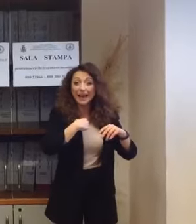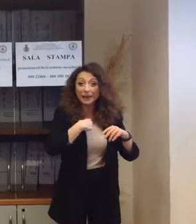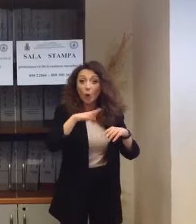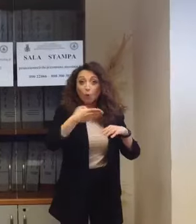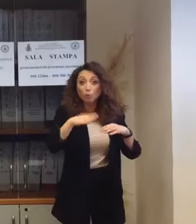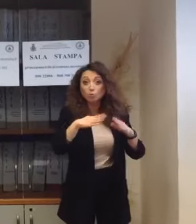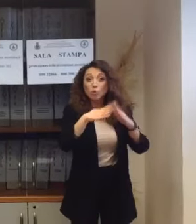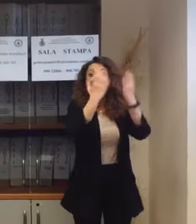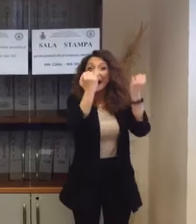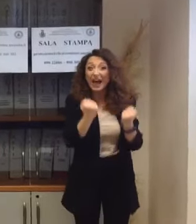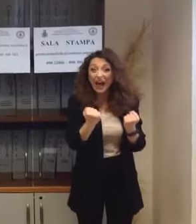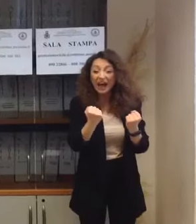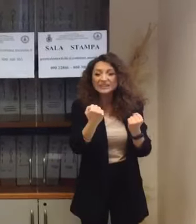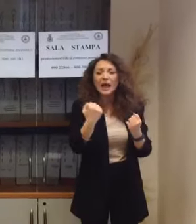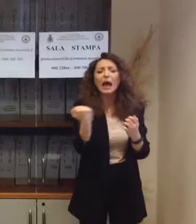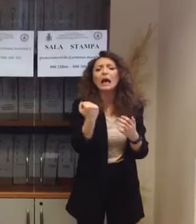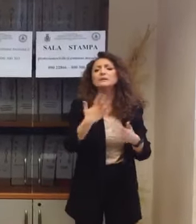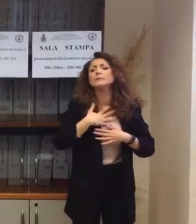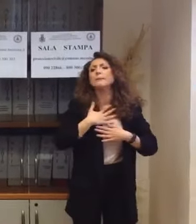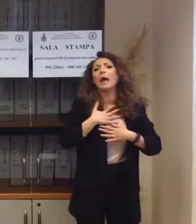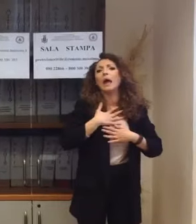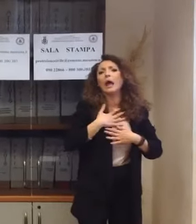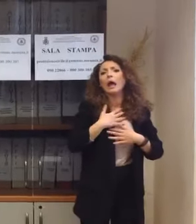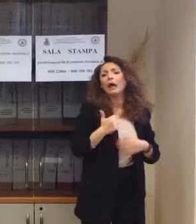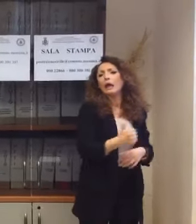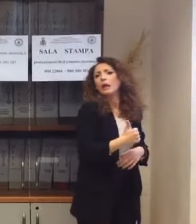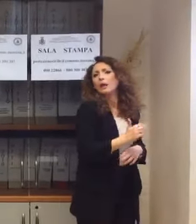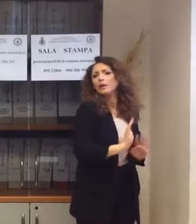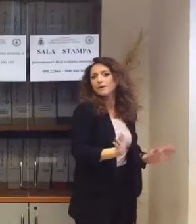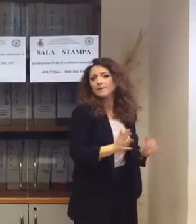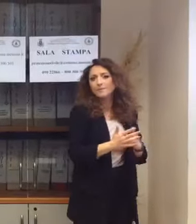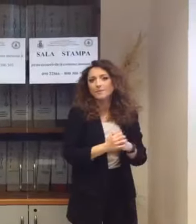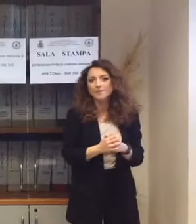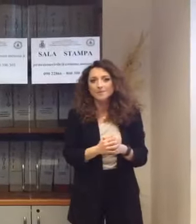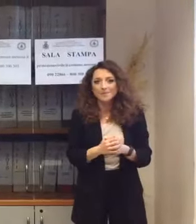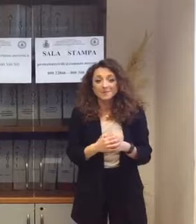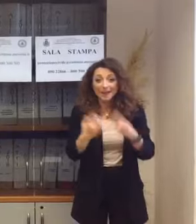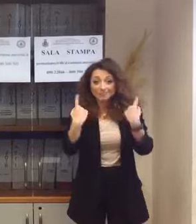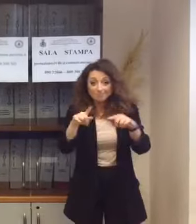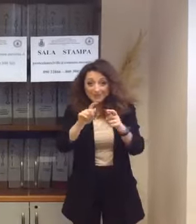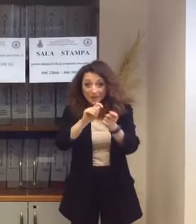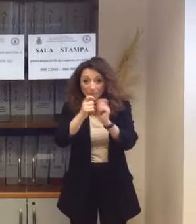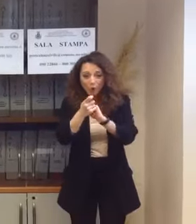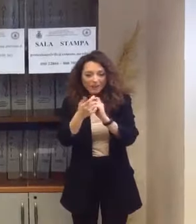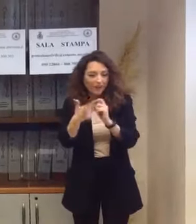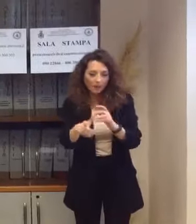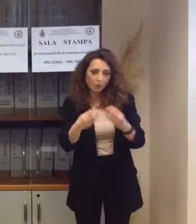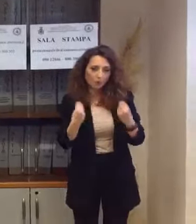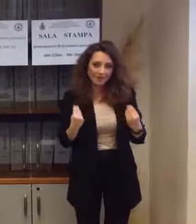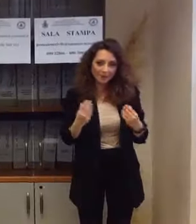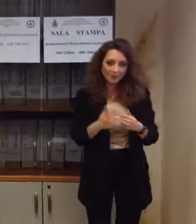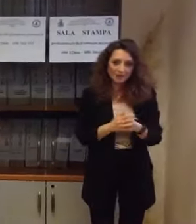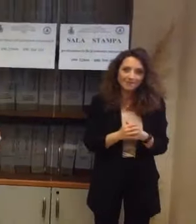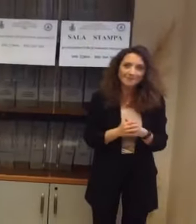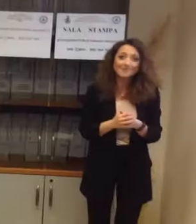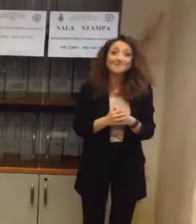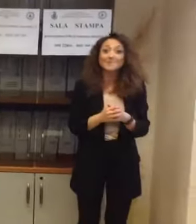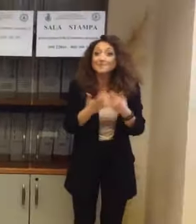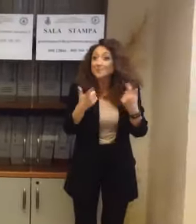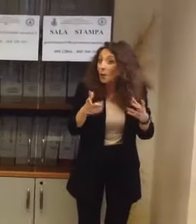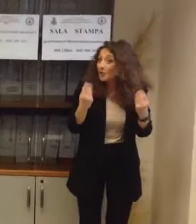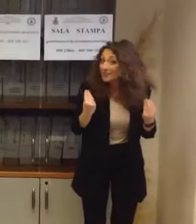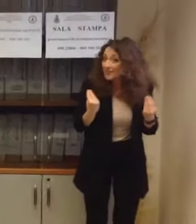a casa picazzi mei! Questa variante perché l'ho dovuto fare? Perché